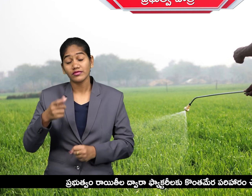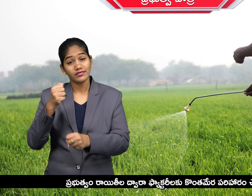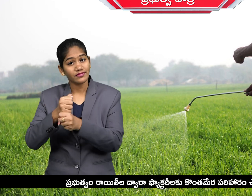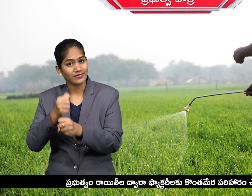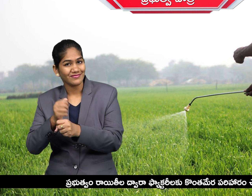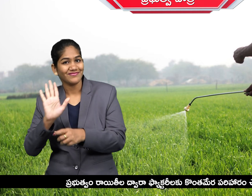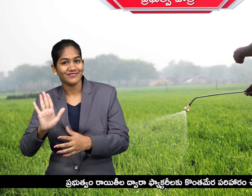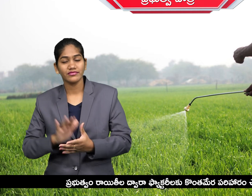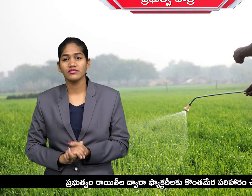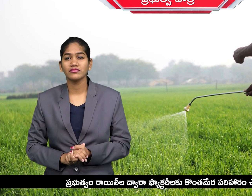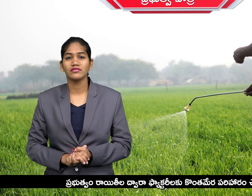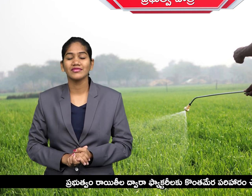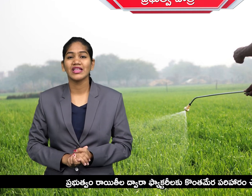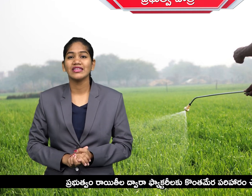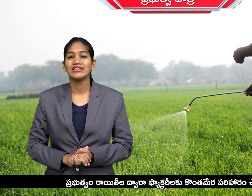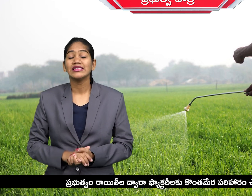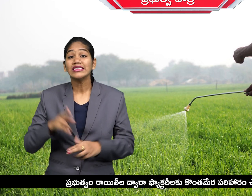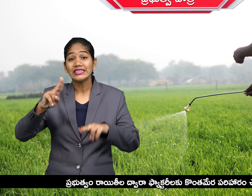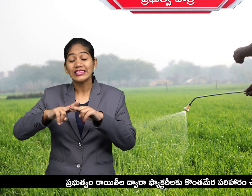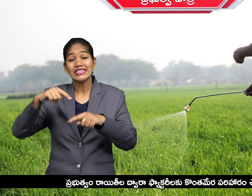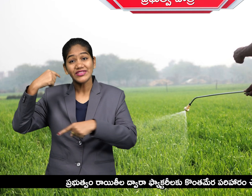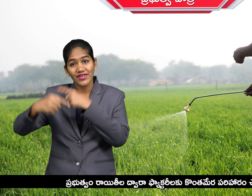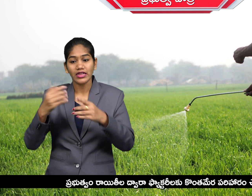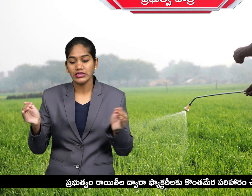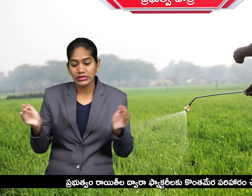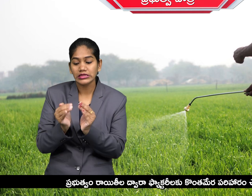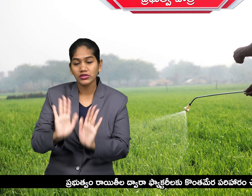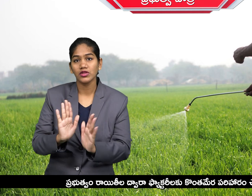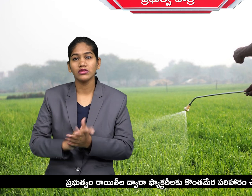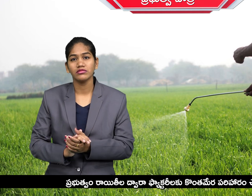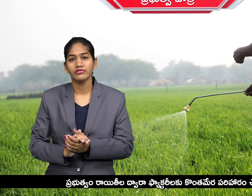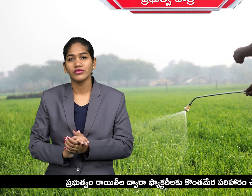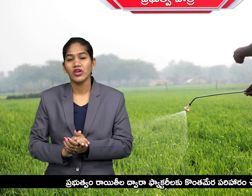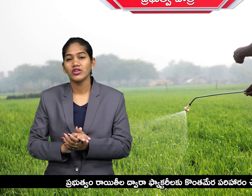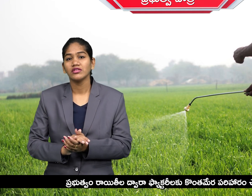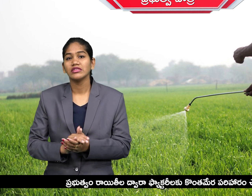ప్రభుత్వం రాయితీల ద్వారా ఫ్యాక్టరీలకు కొంతమేర పరిహారం చెల్లిస్తుంది.